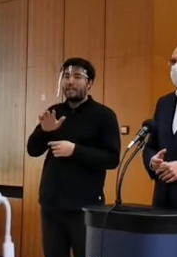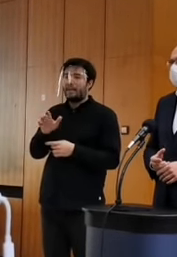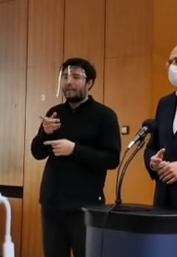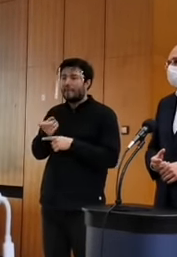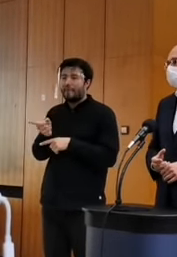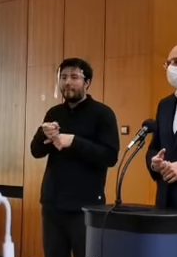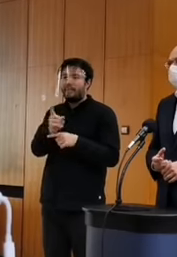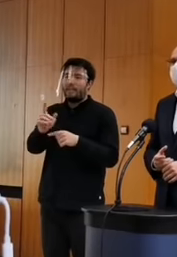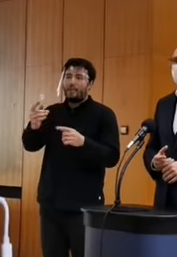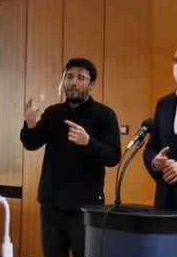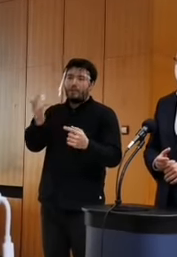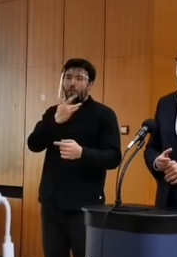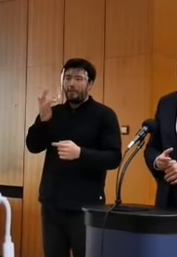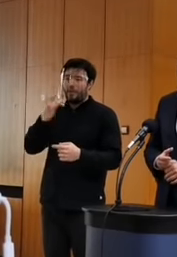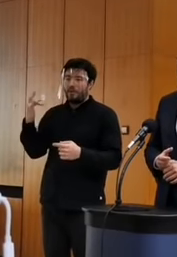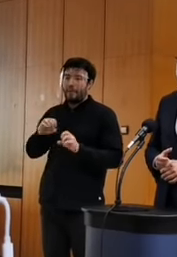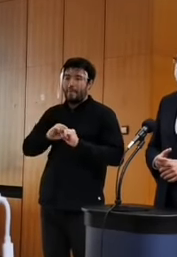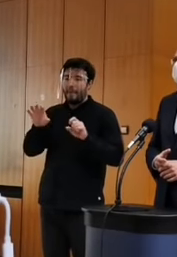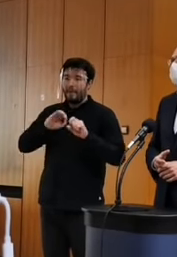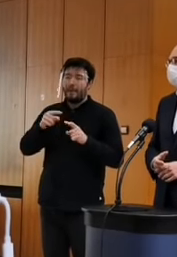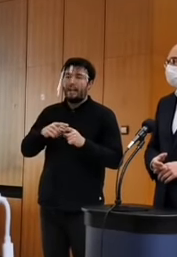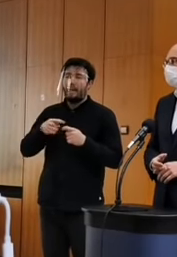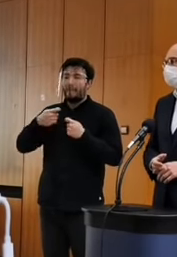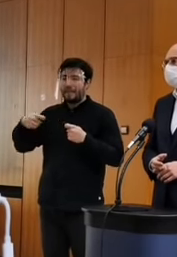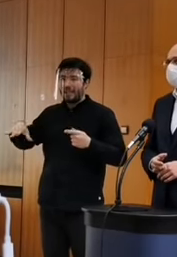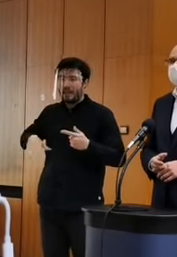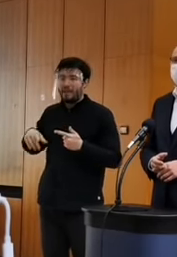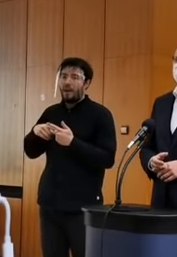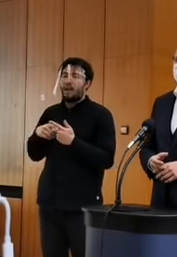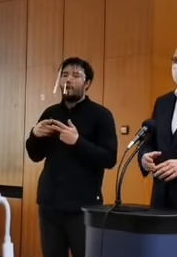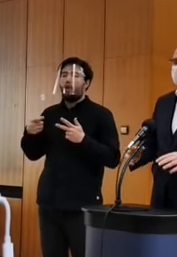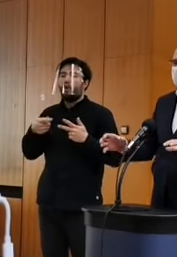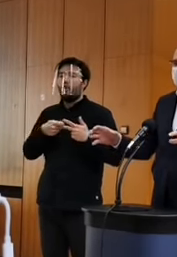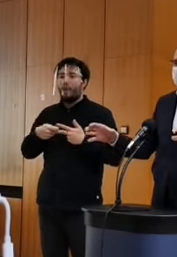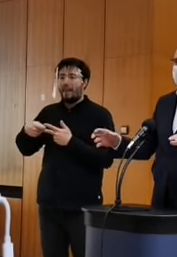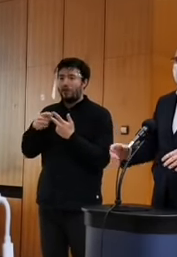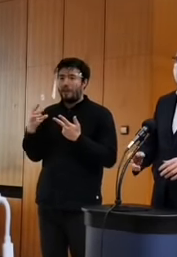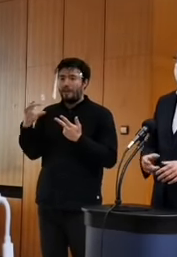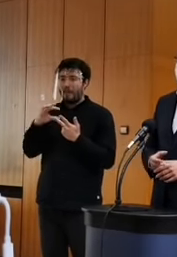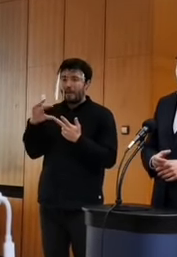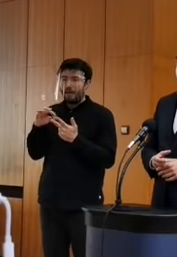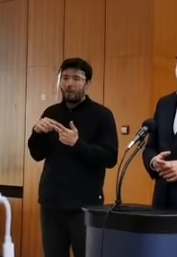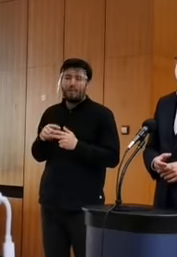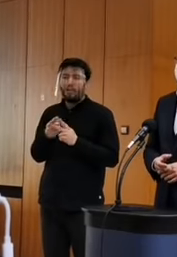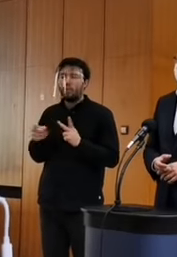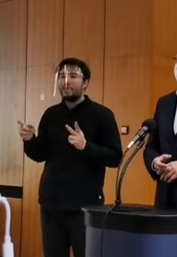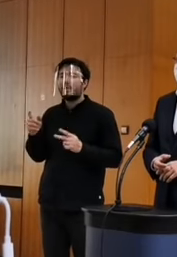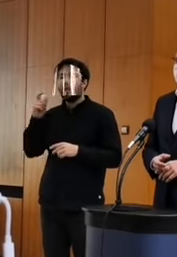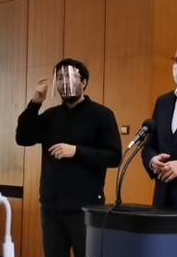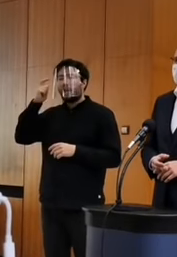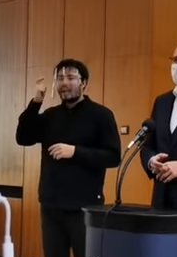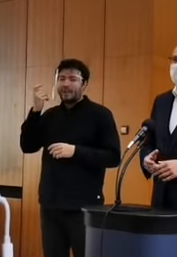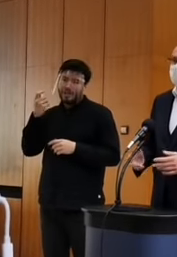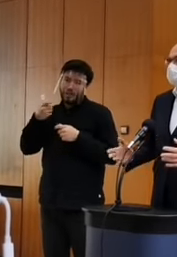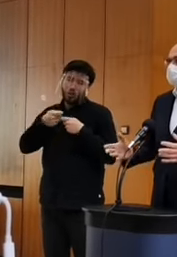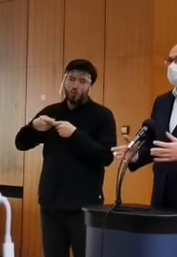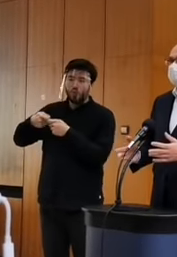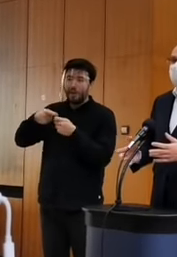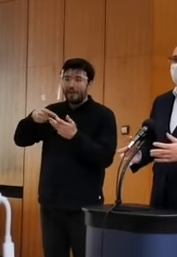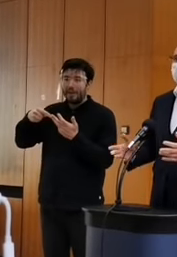Média, prezidentku, koaličných partnerov, rôzne združenia